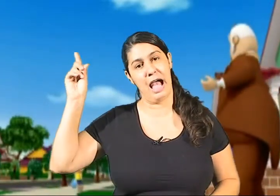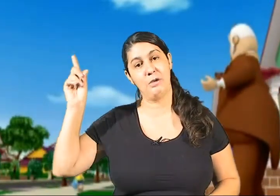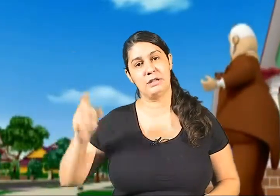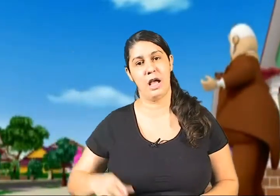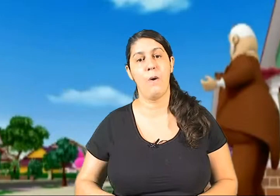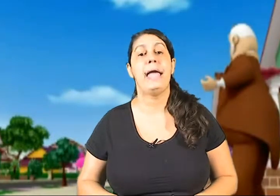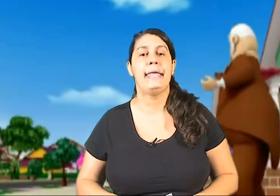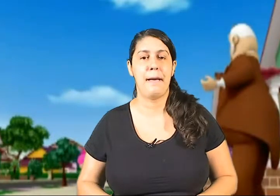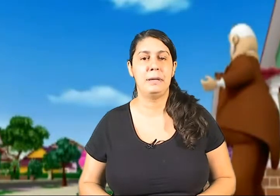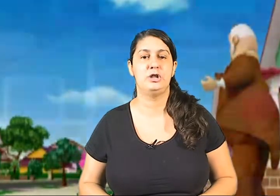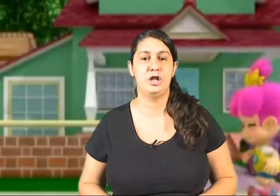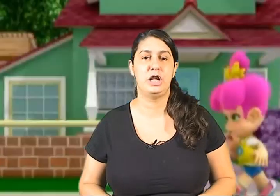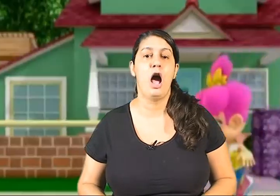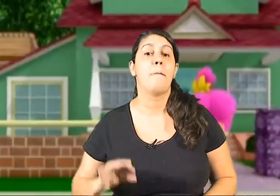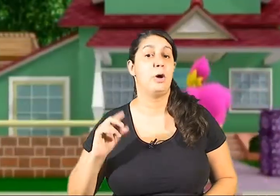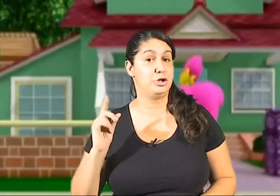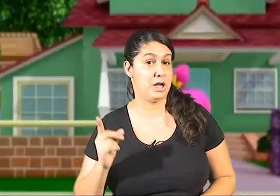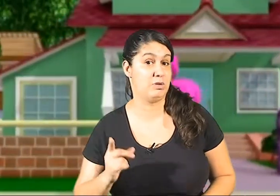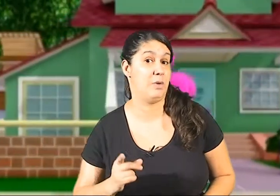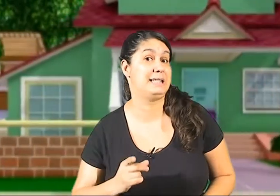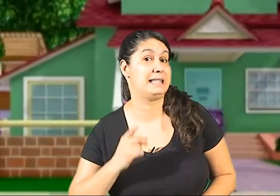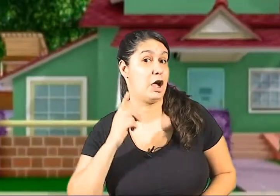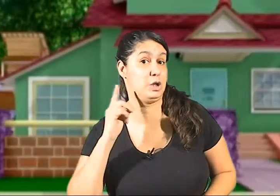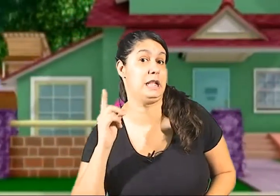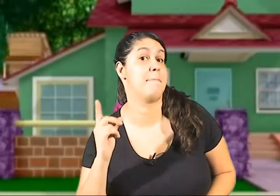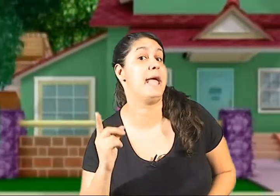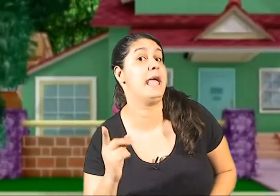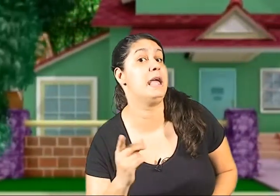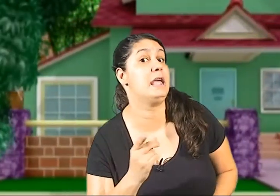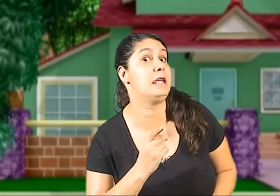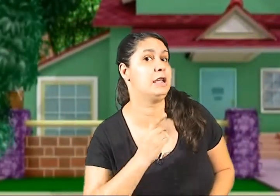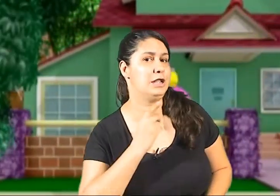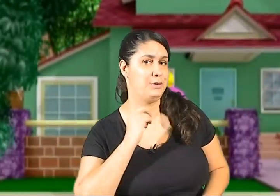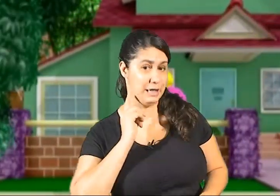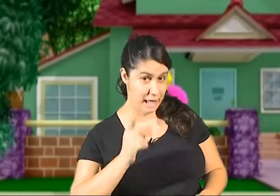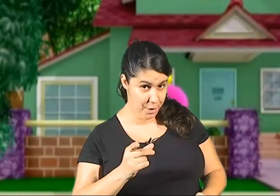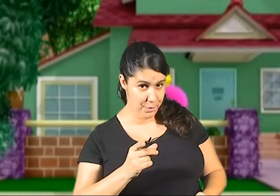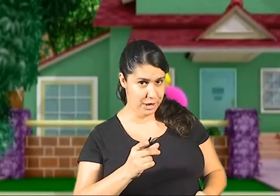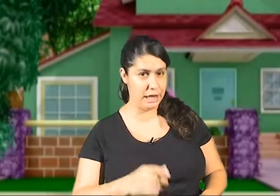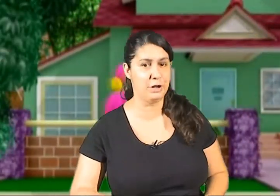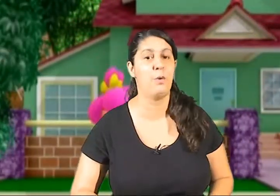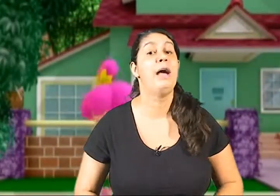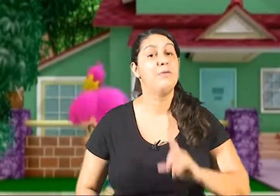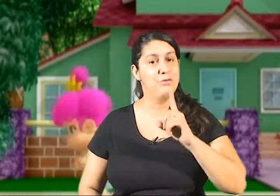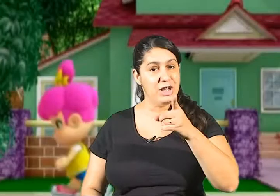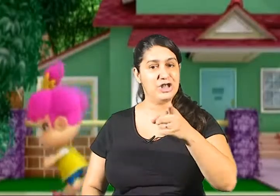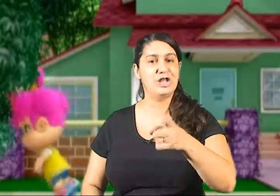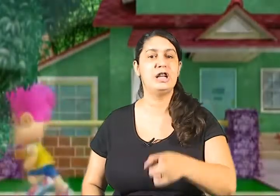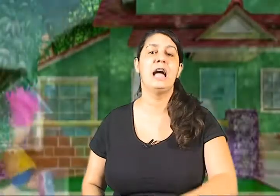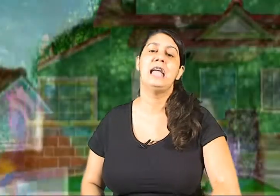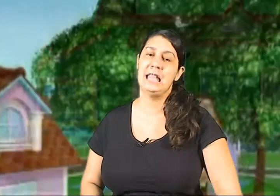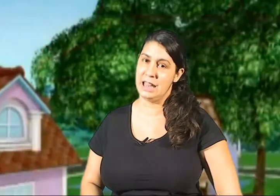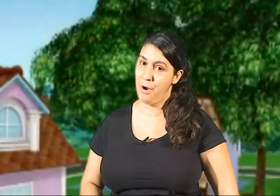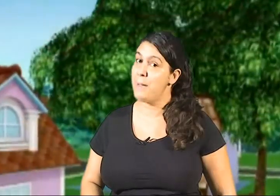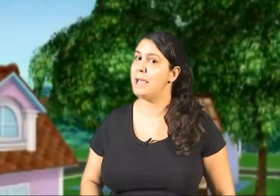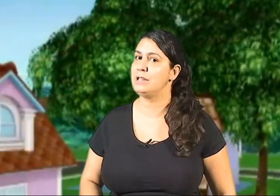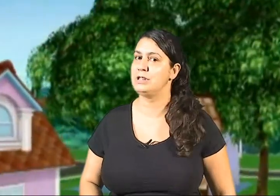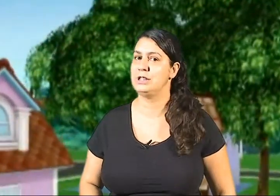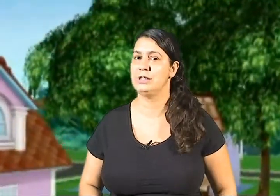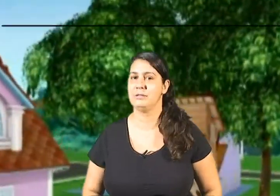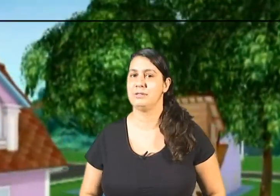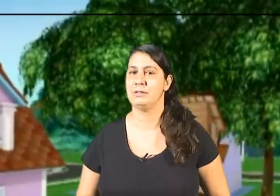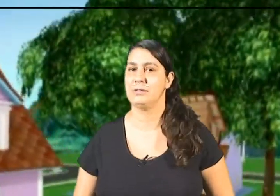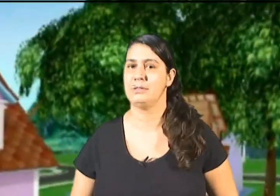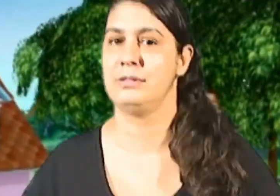te levar ao céu e a mentira pode causar um estrago tremendo então meu querido vigia e não